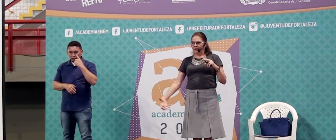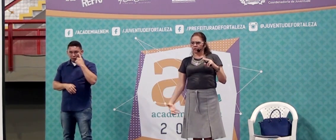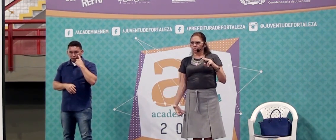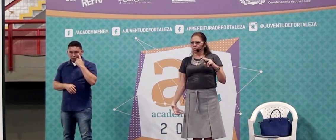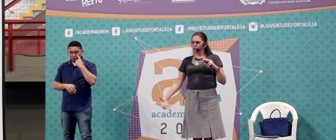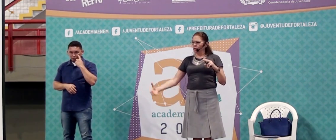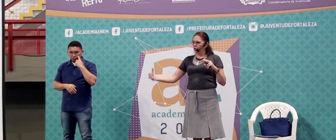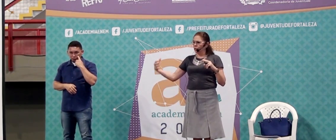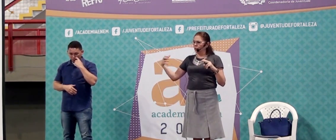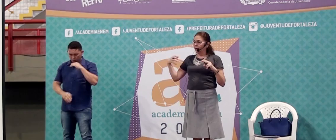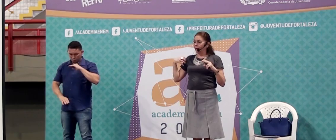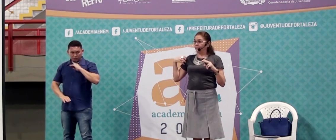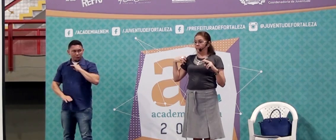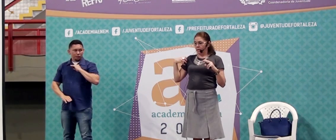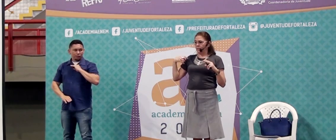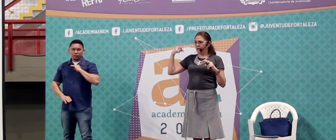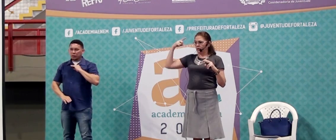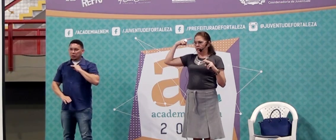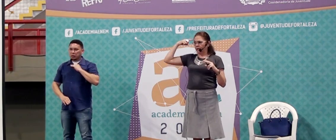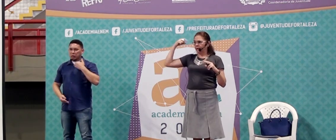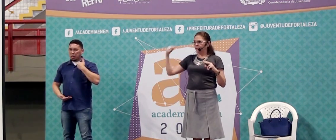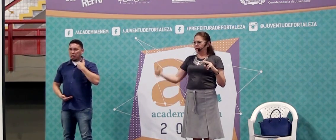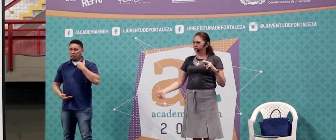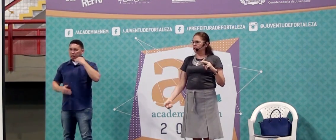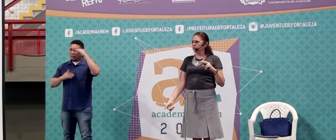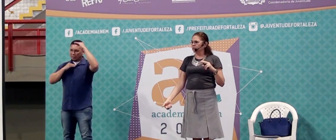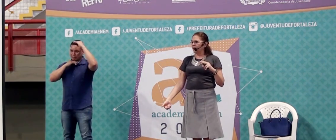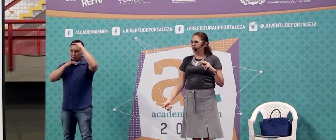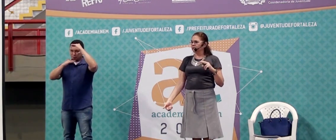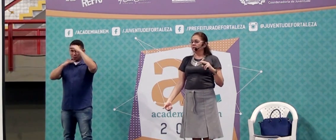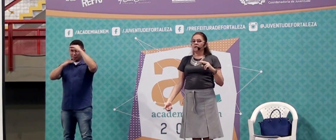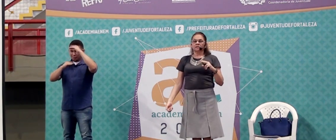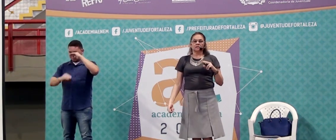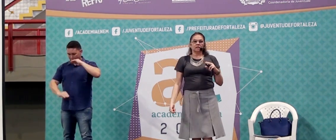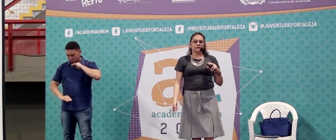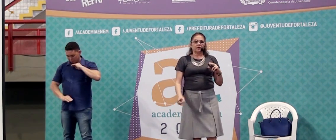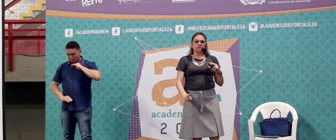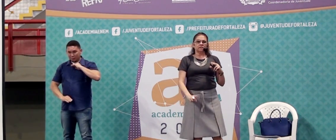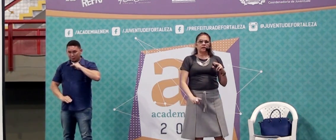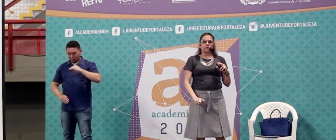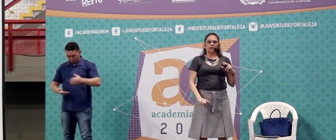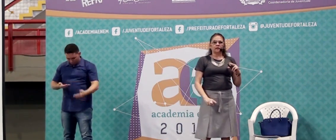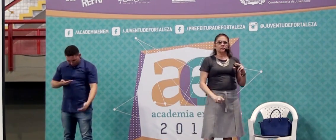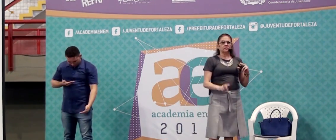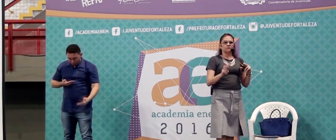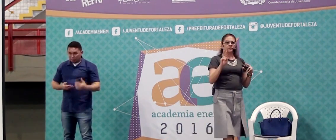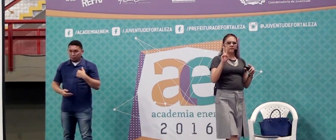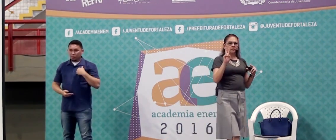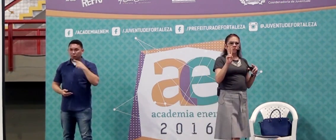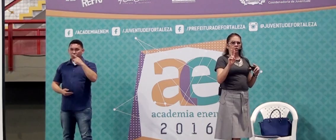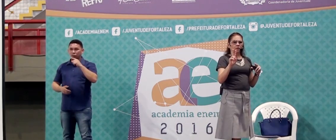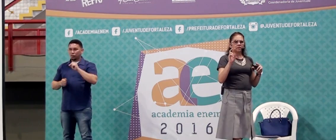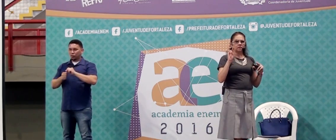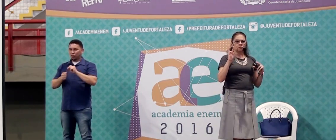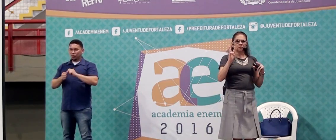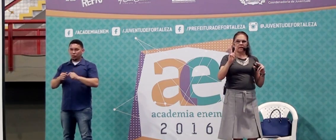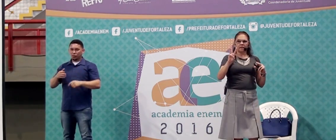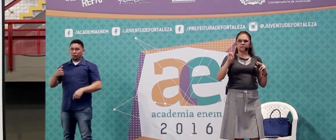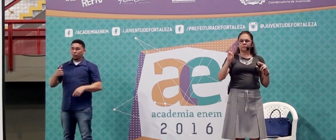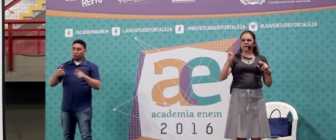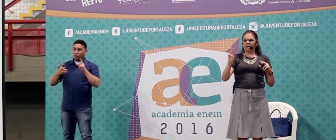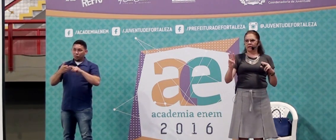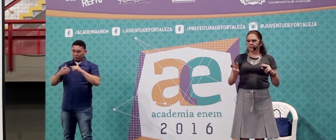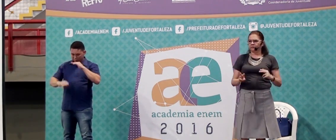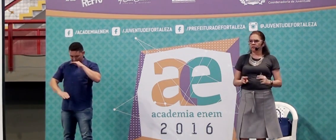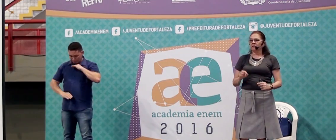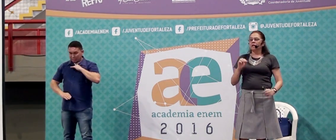que a parte do tronco, ele é bem maior que a cabeça e que os pés. Significa dizer o quê? Que vocês vão fazer 2 ou